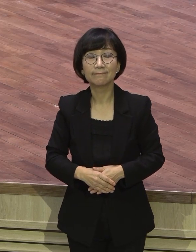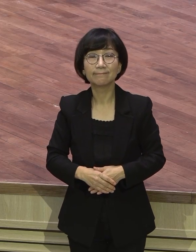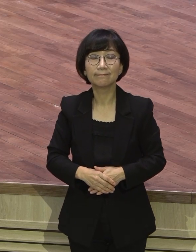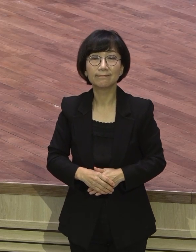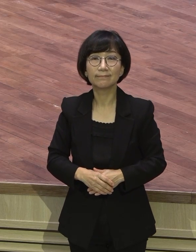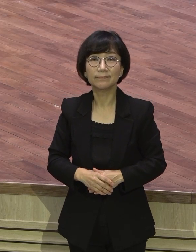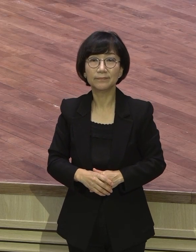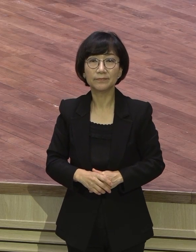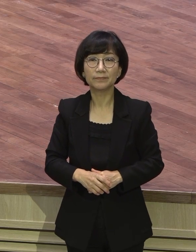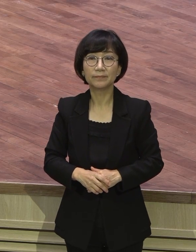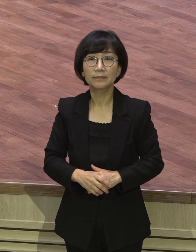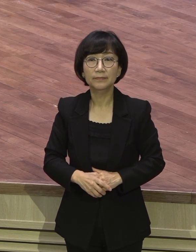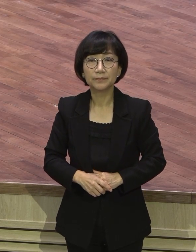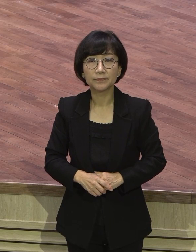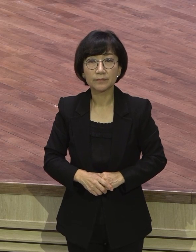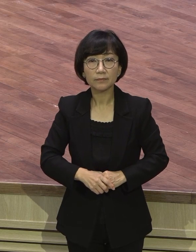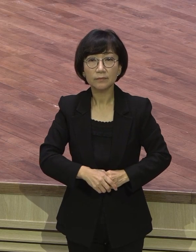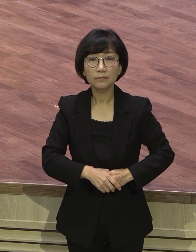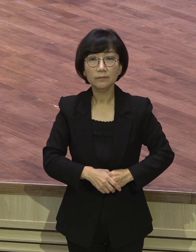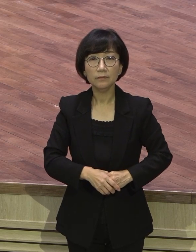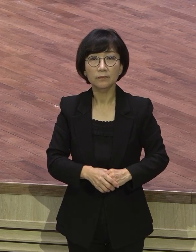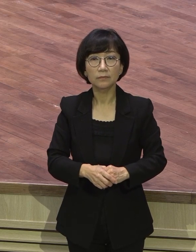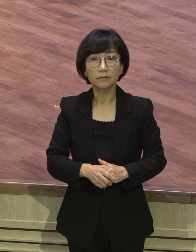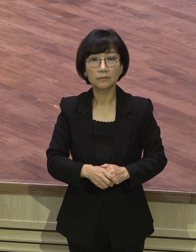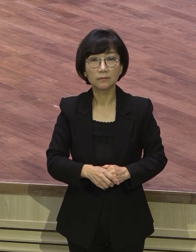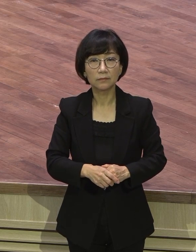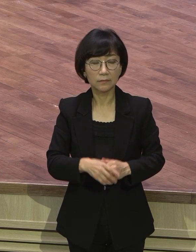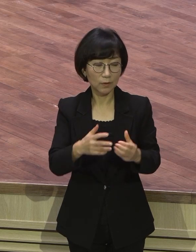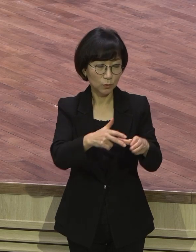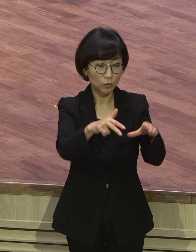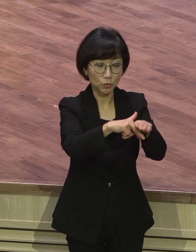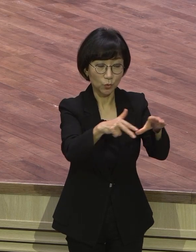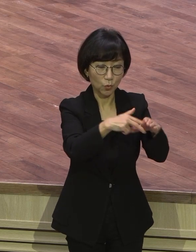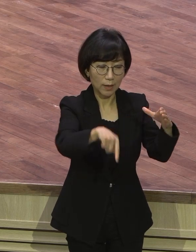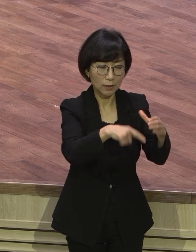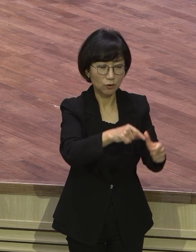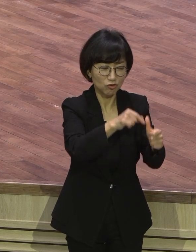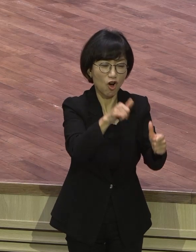거기에 구운이 있는 것처럼 착각을 해요.